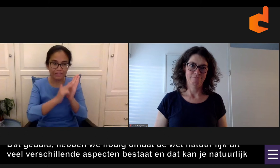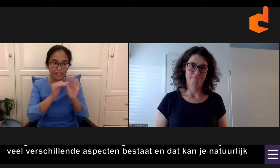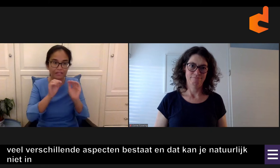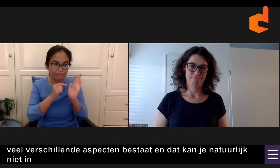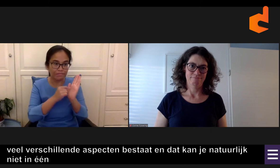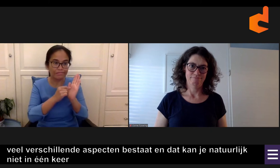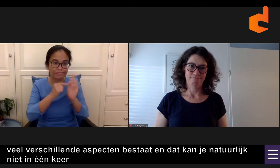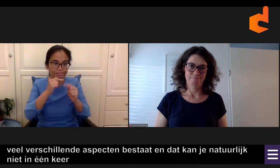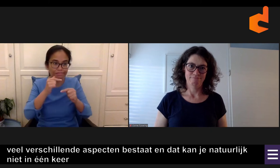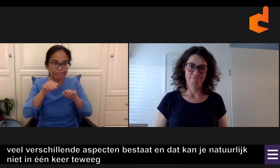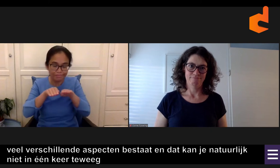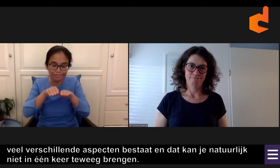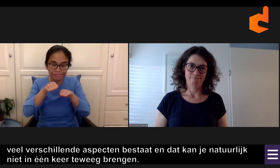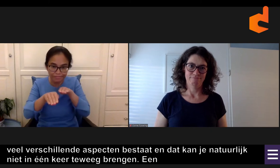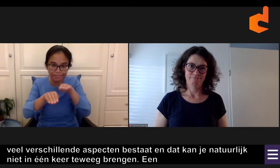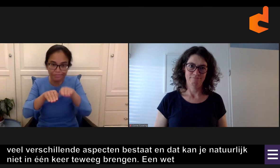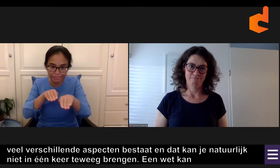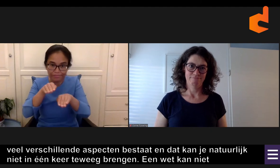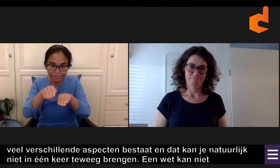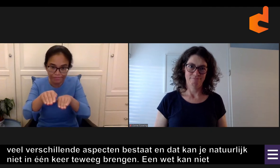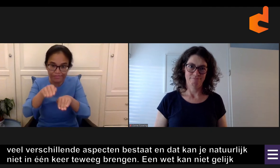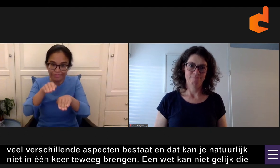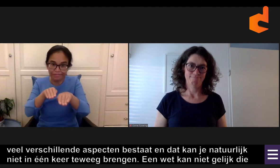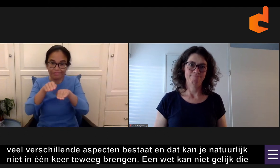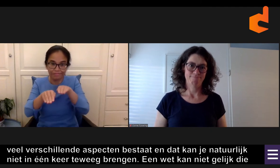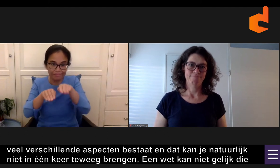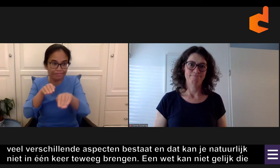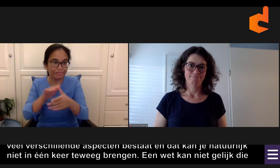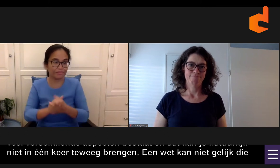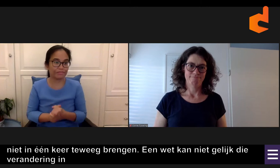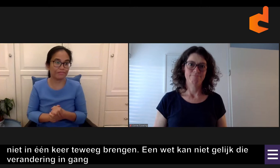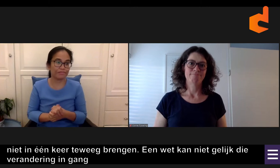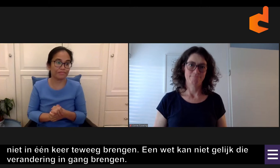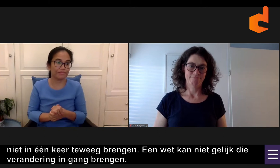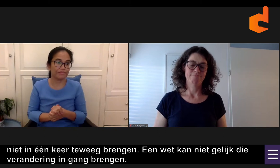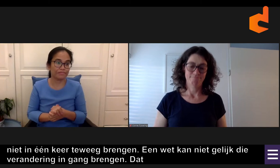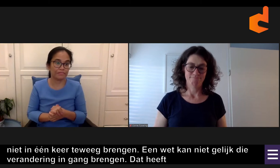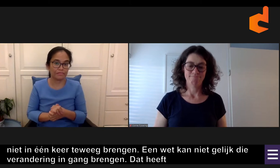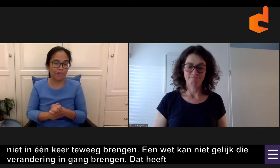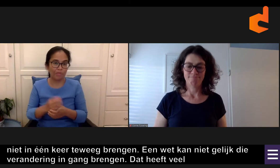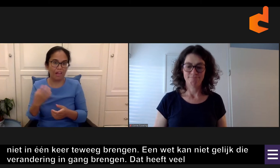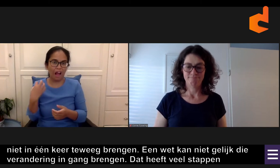niet gelijk die verandering in gang brengen. Dat heeft heel veel stappen nodig die daarvoor ondernomen moeten